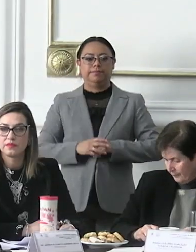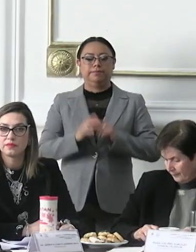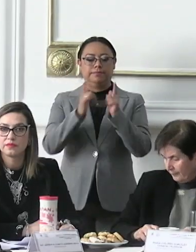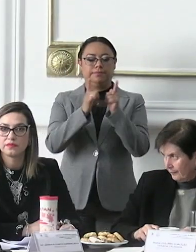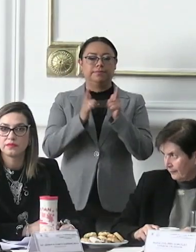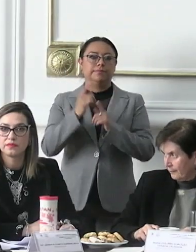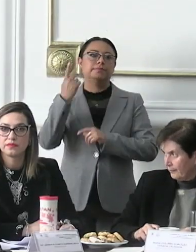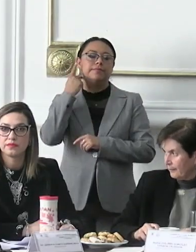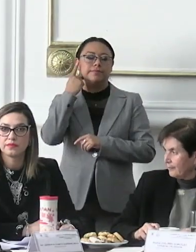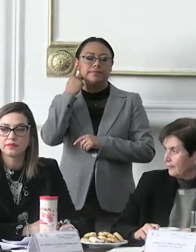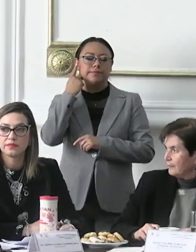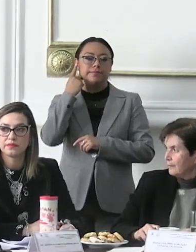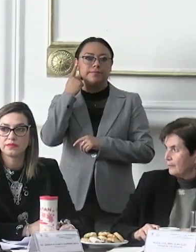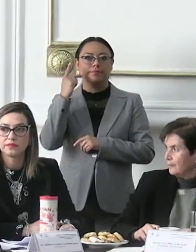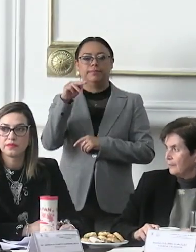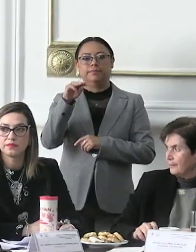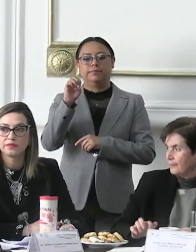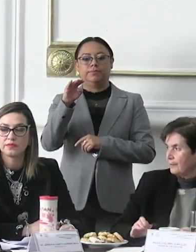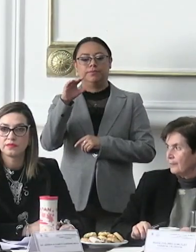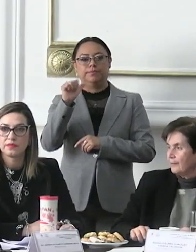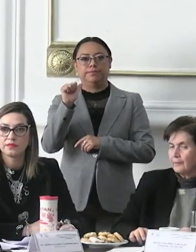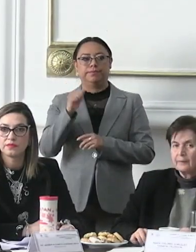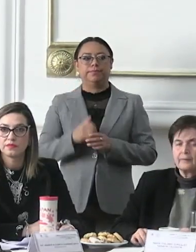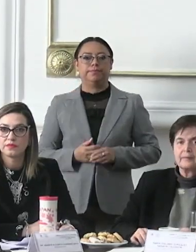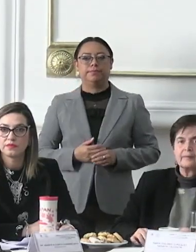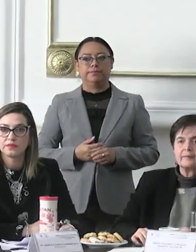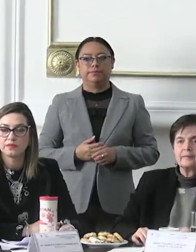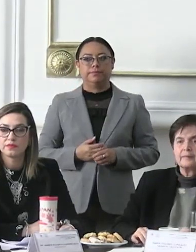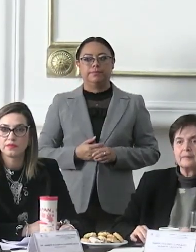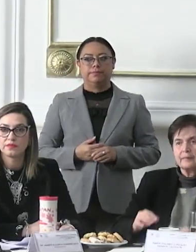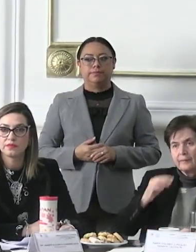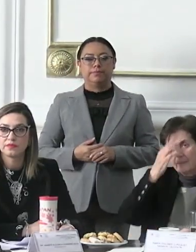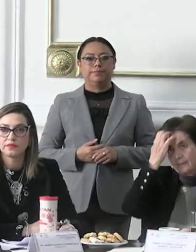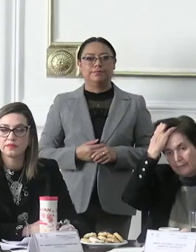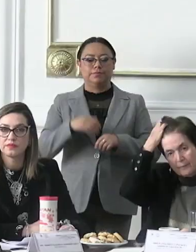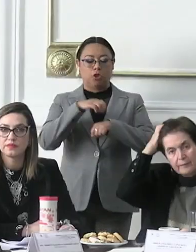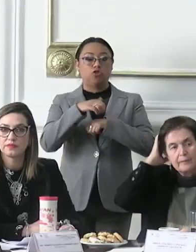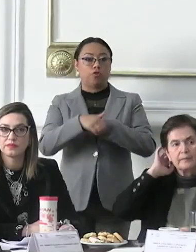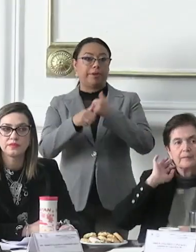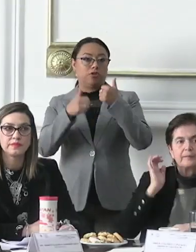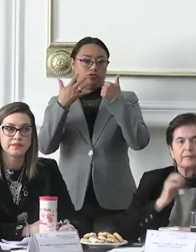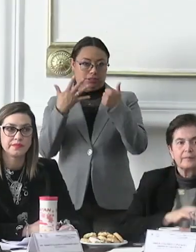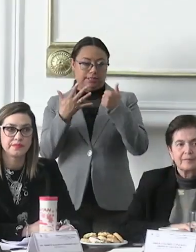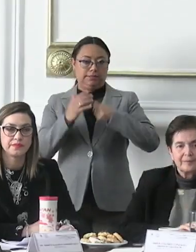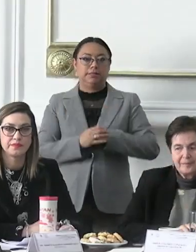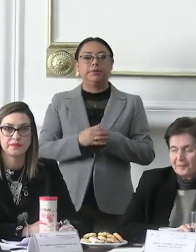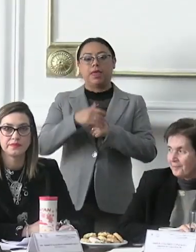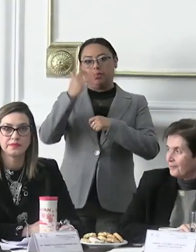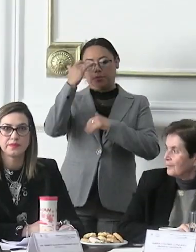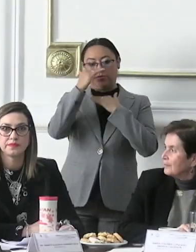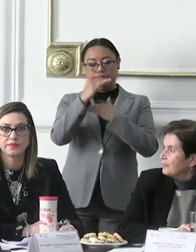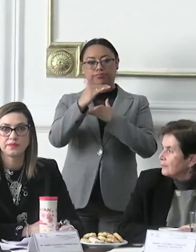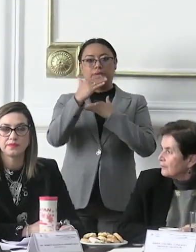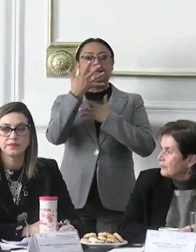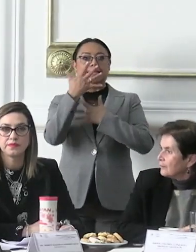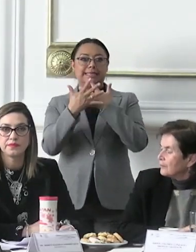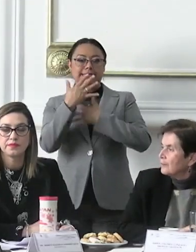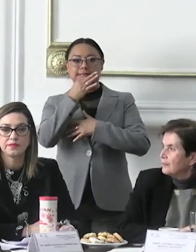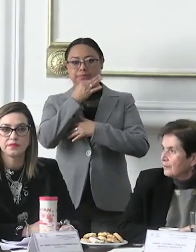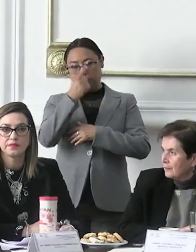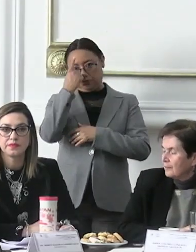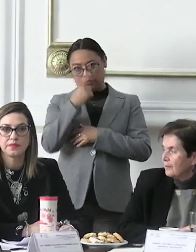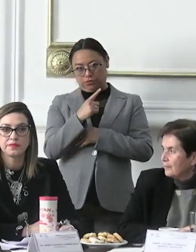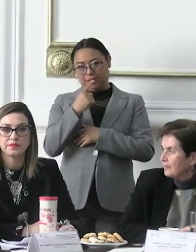Grupo Parlamentario del Partido Morena. Sexta, respuesta hasta por 15 minutos de la presidenta de la